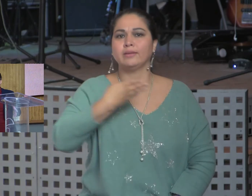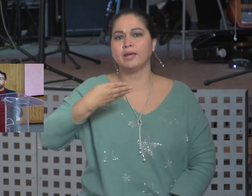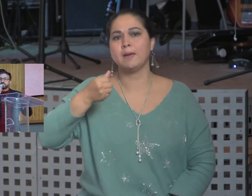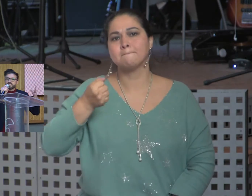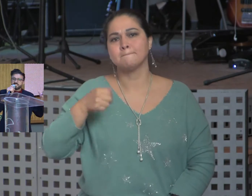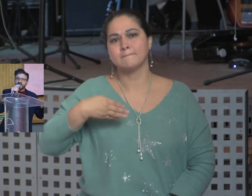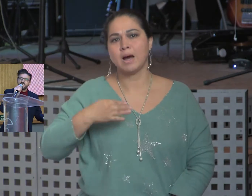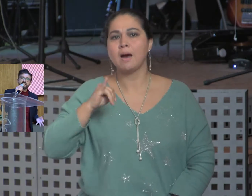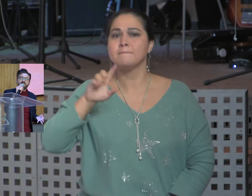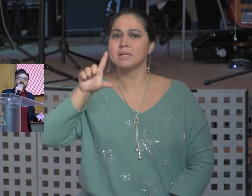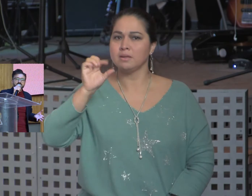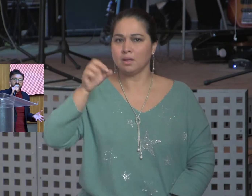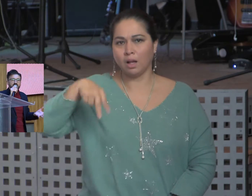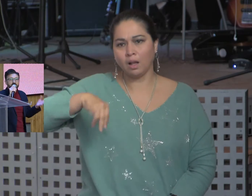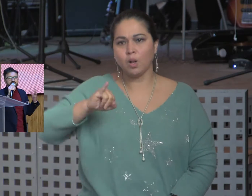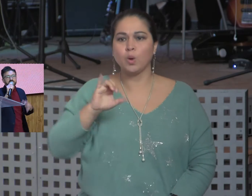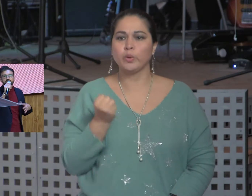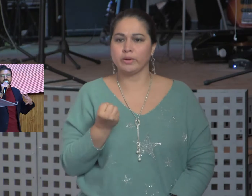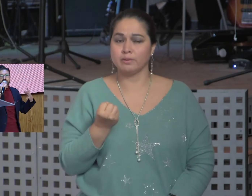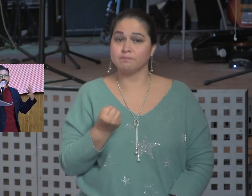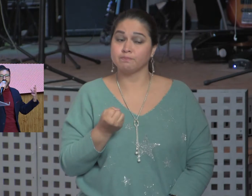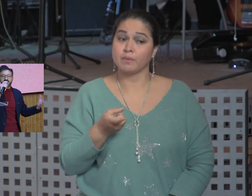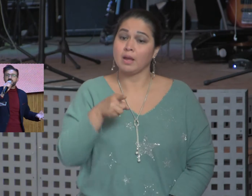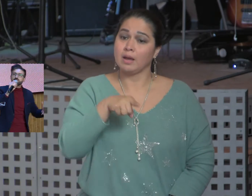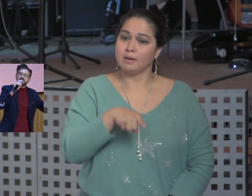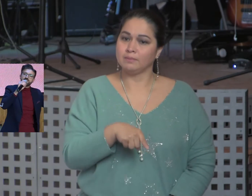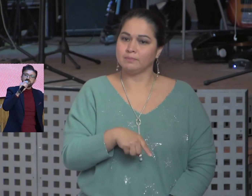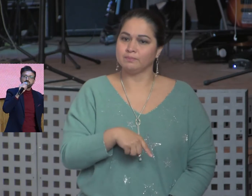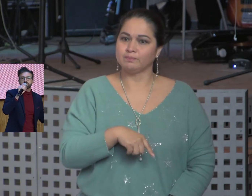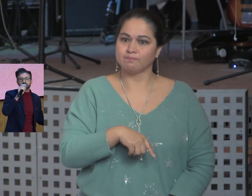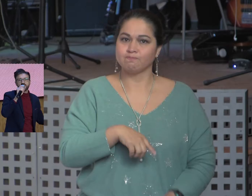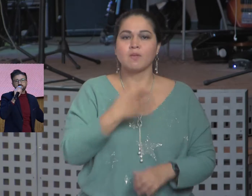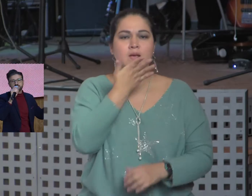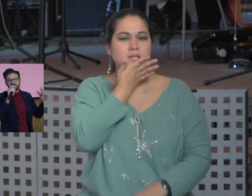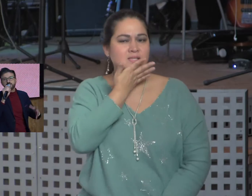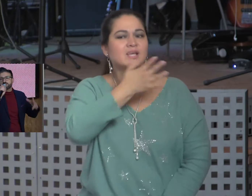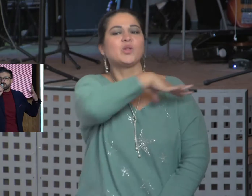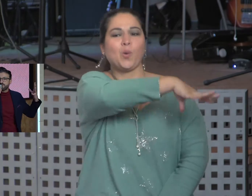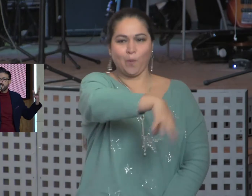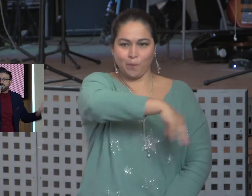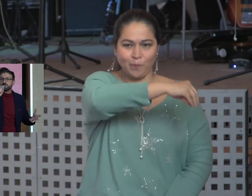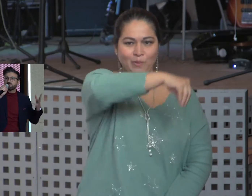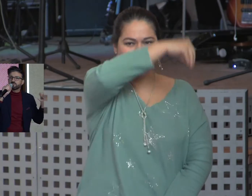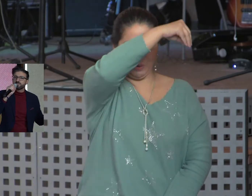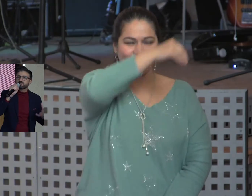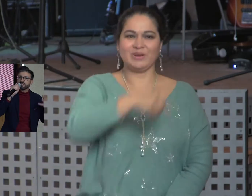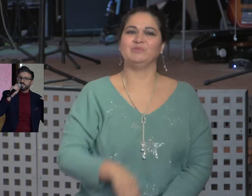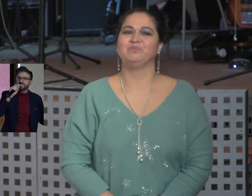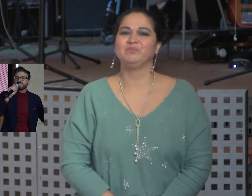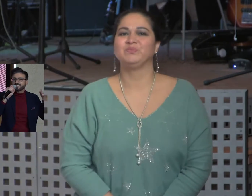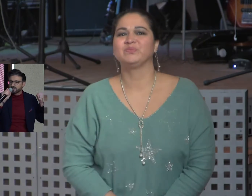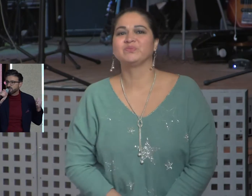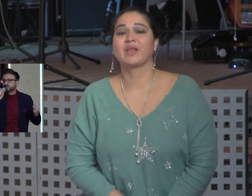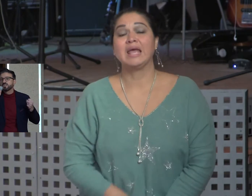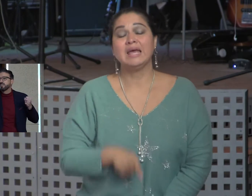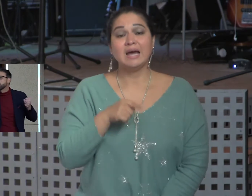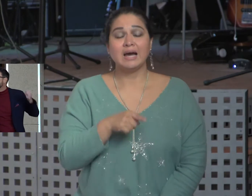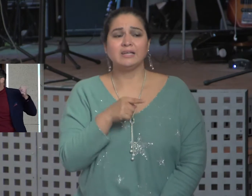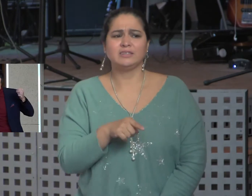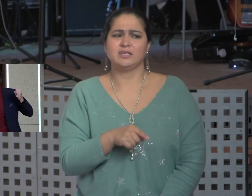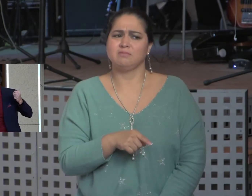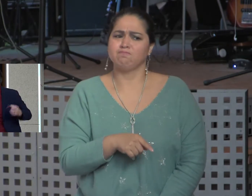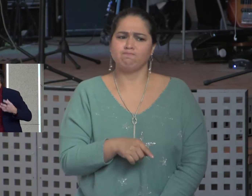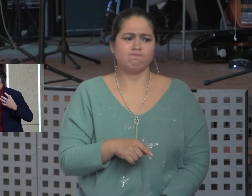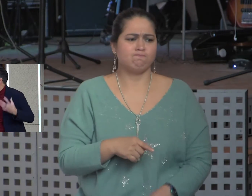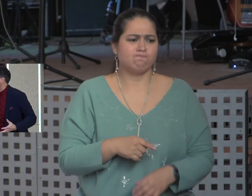Los judíos, Israel, habían sido rescatados hacía muchos años de Egipto por la mano poderosa del Señor.